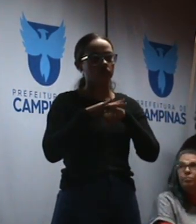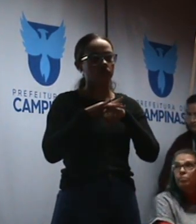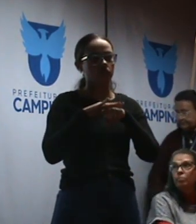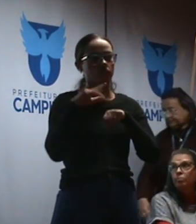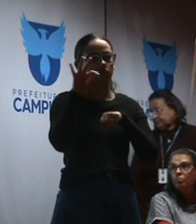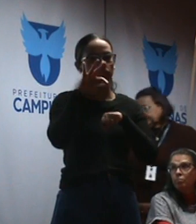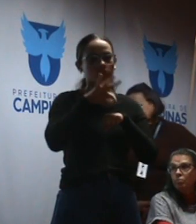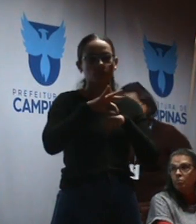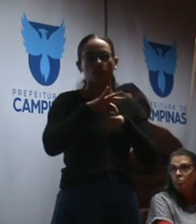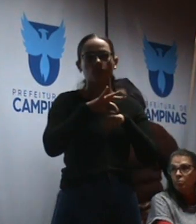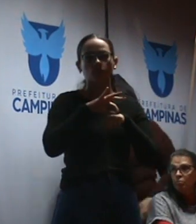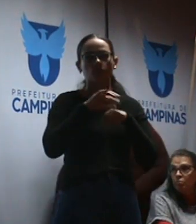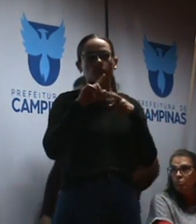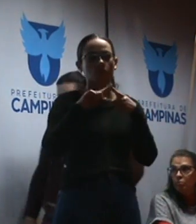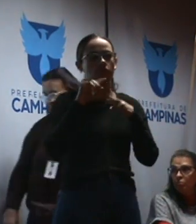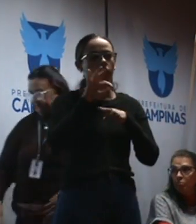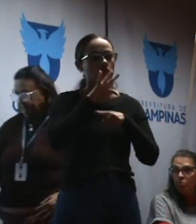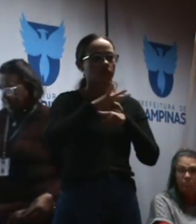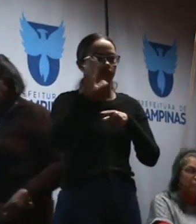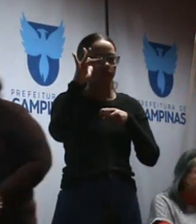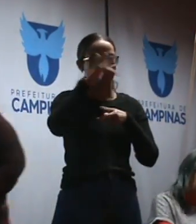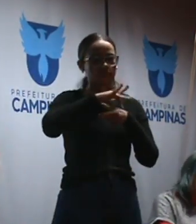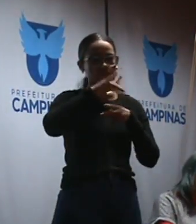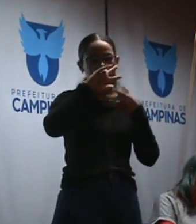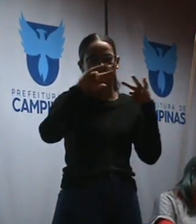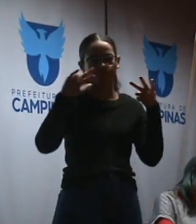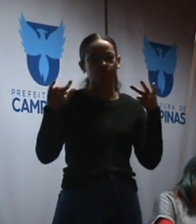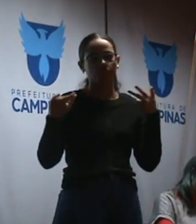as arboviroses, a dengue, chikungunya e zika, tá?